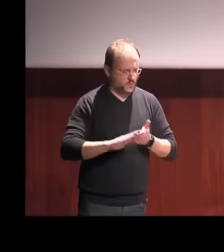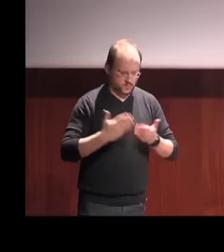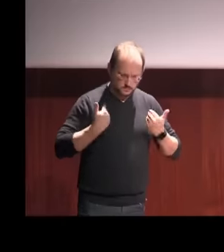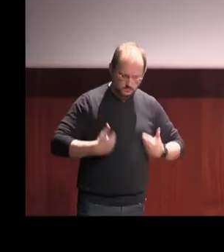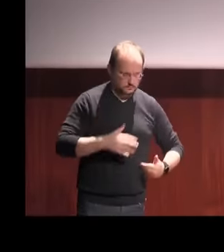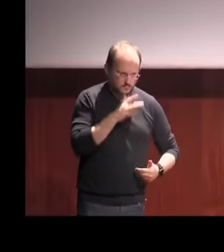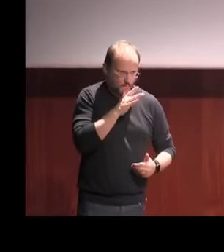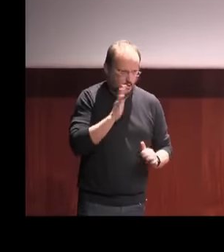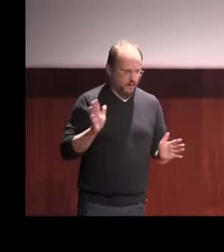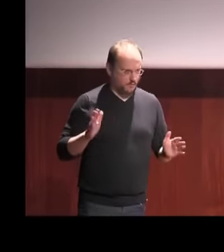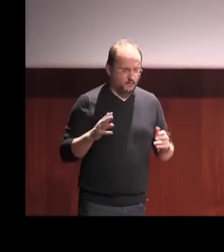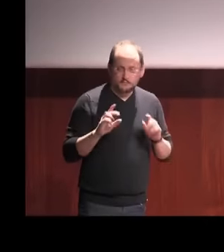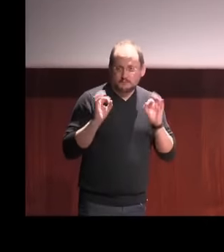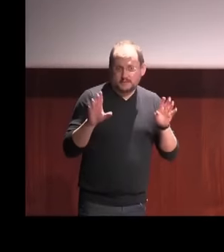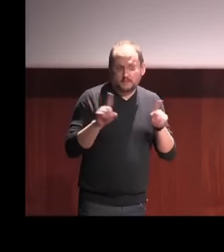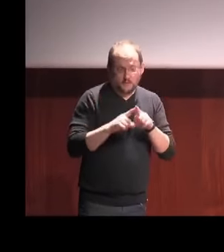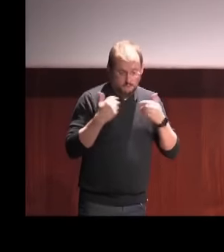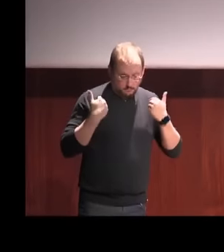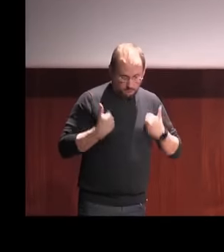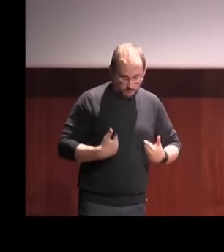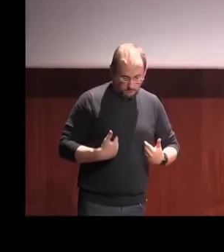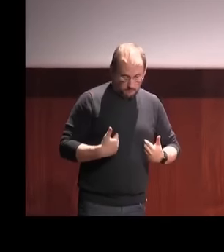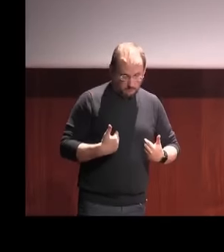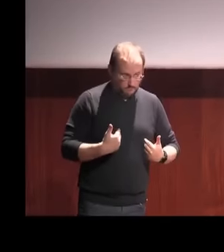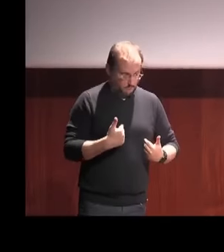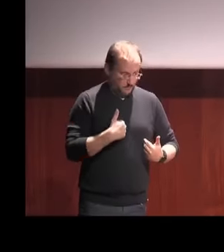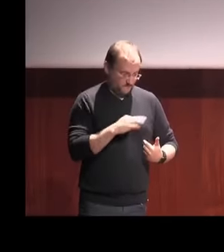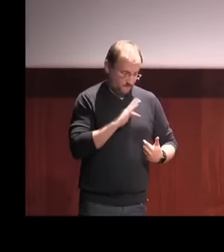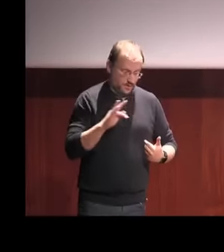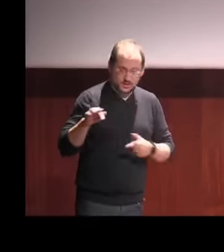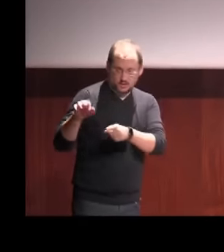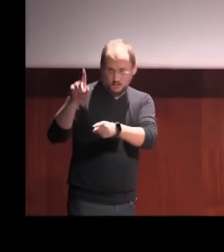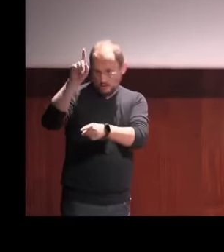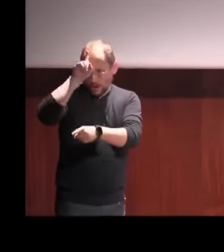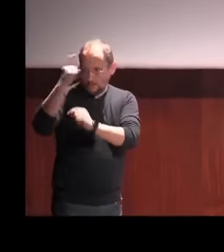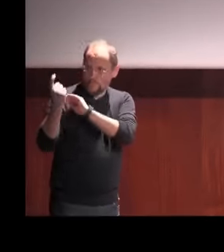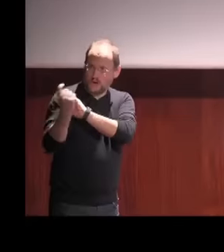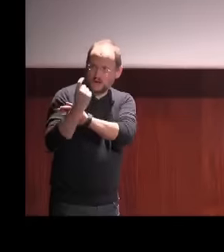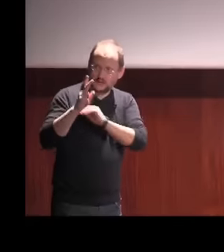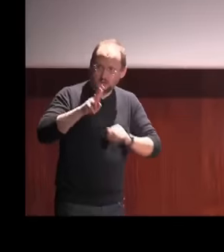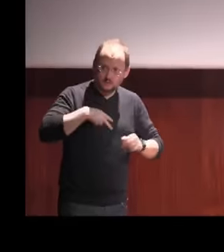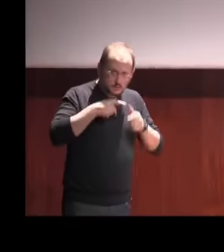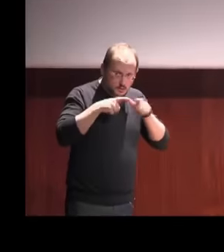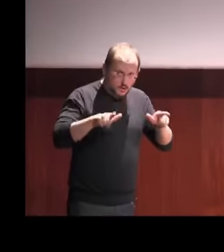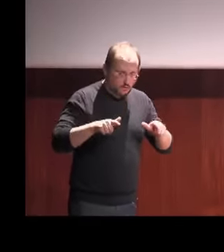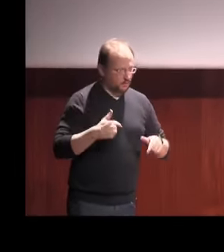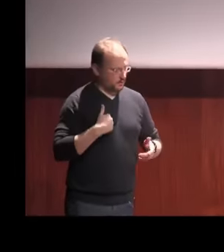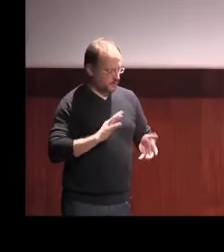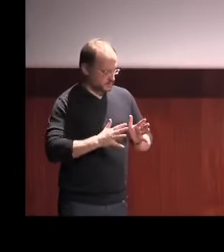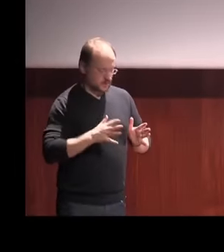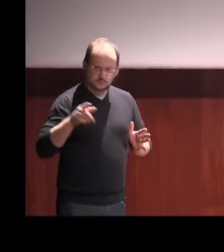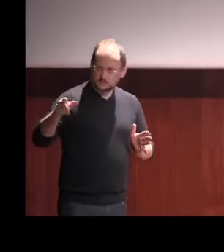Et il parlait vraiment de l'importance de la langue des signes sans laquelle les sourds ne pouvaient pas exister.